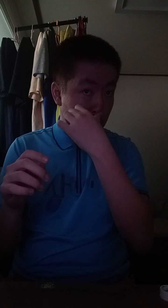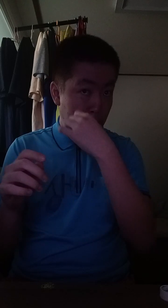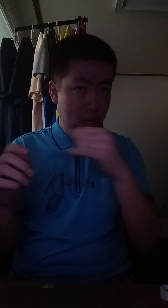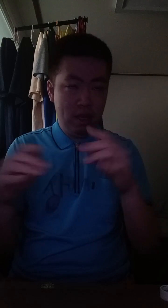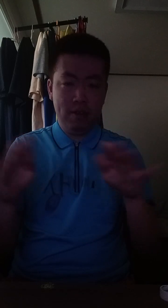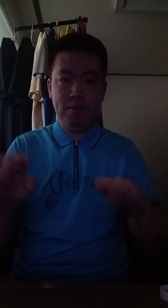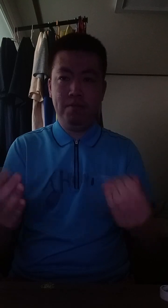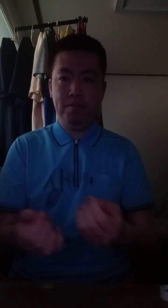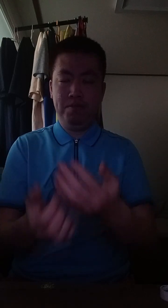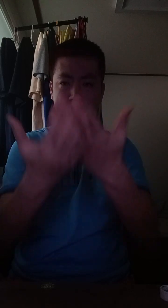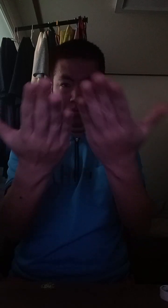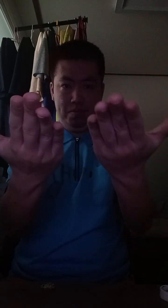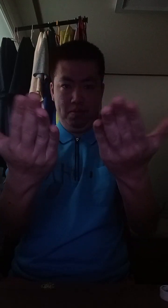기자가 취재했습니다.